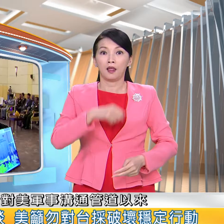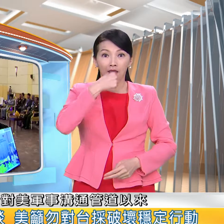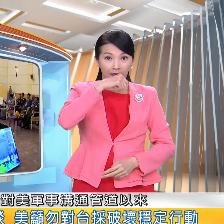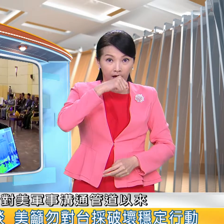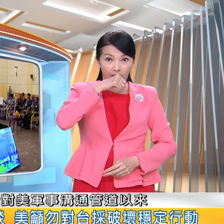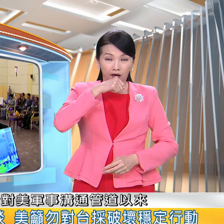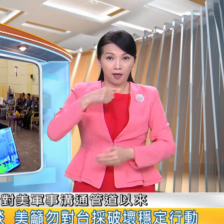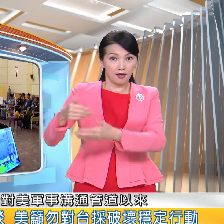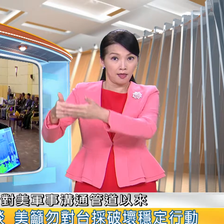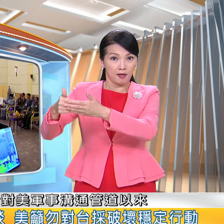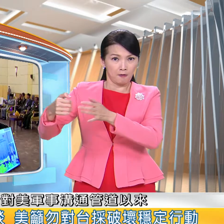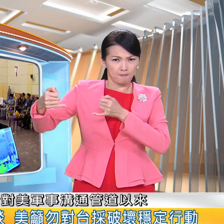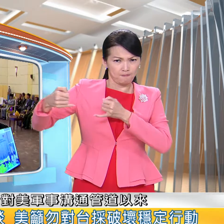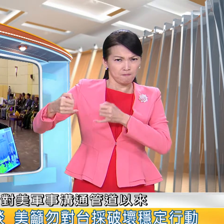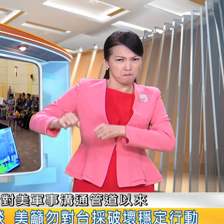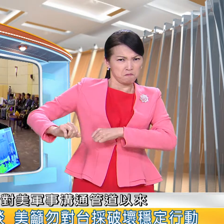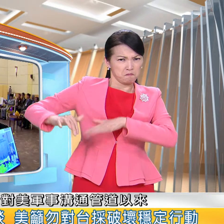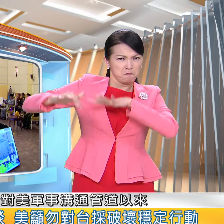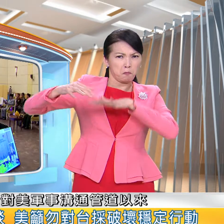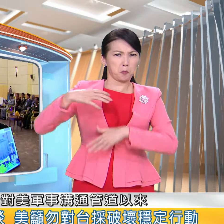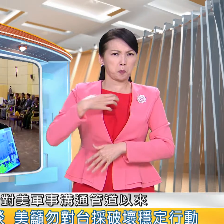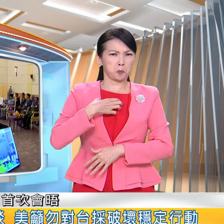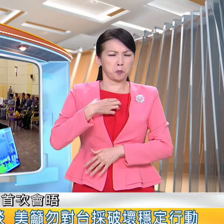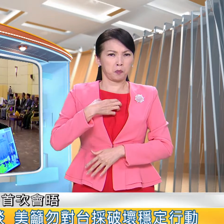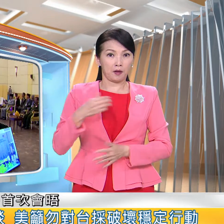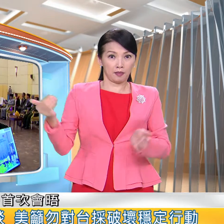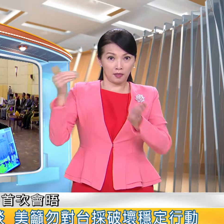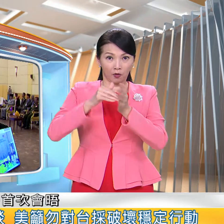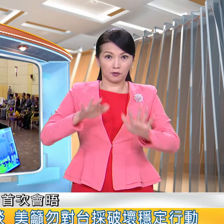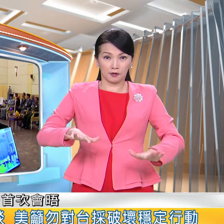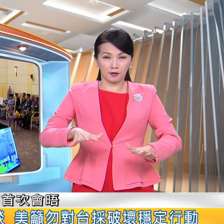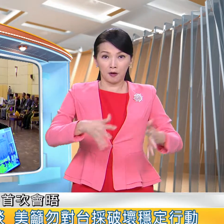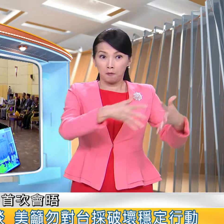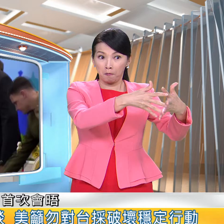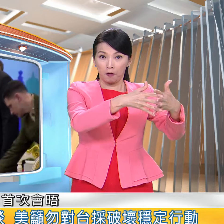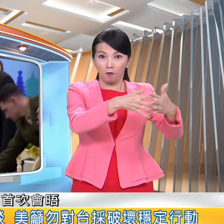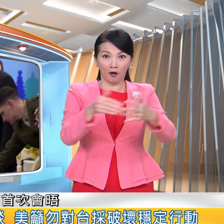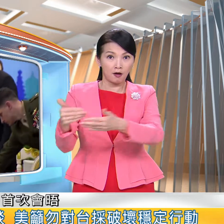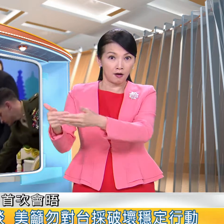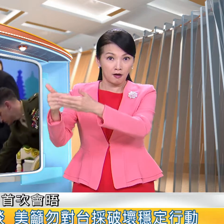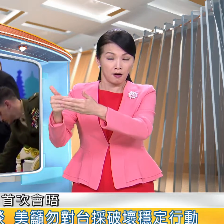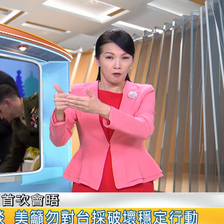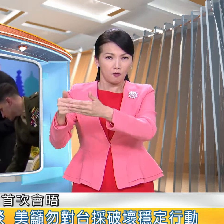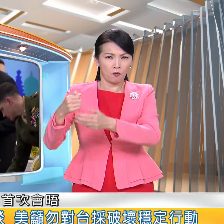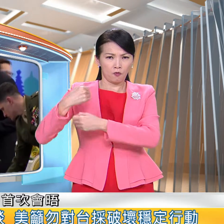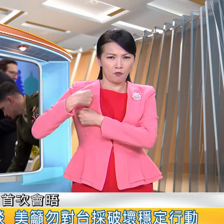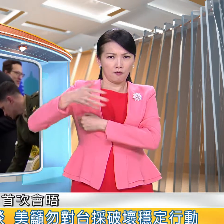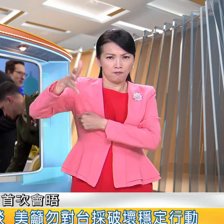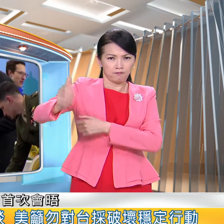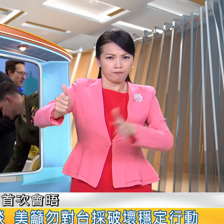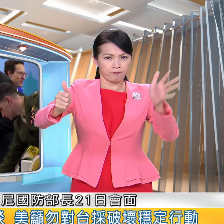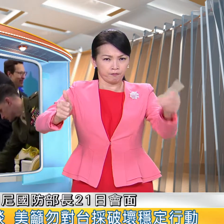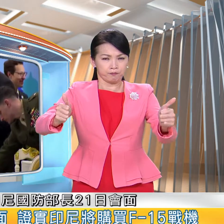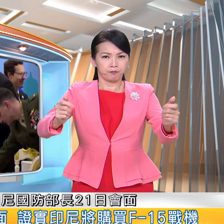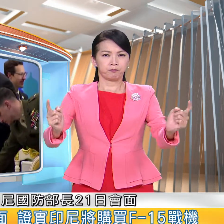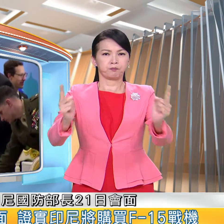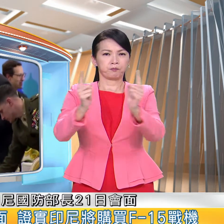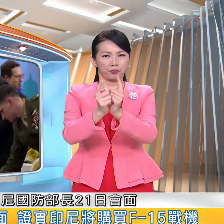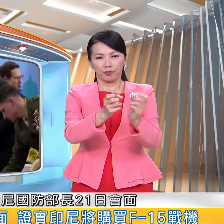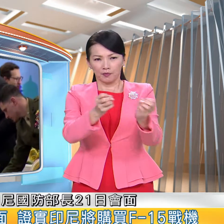事沟通管道以来，美中军事高层首次会晤。而另外，美国与印尼国防部